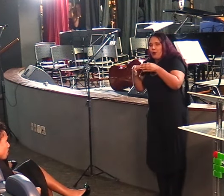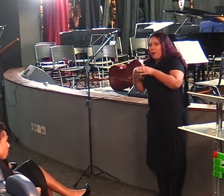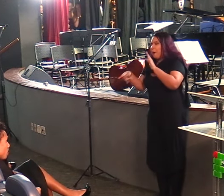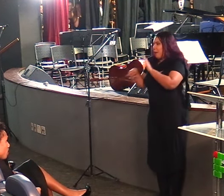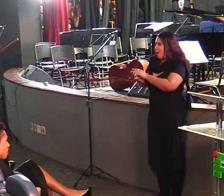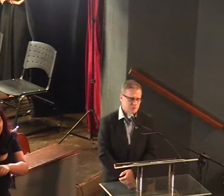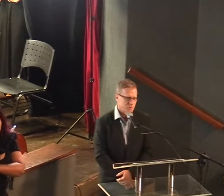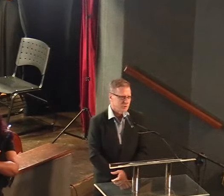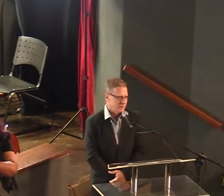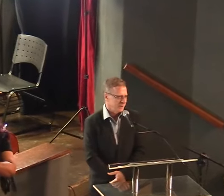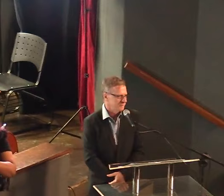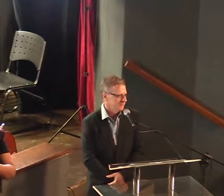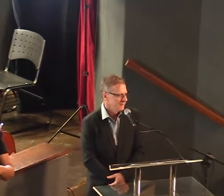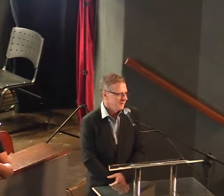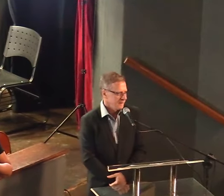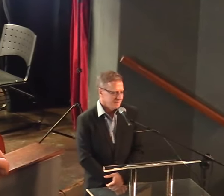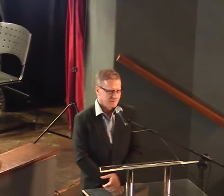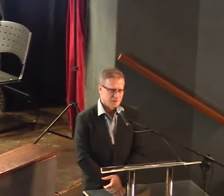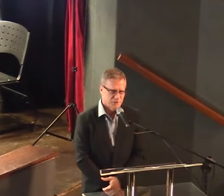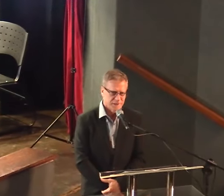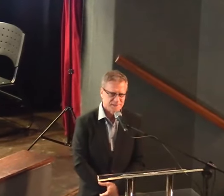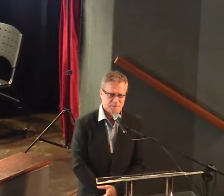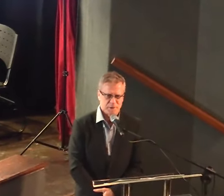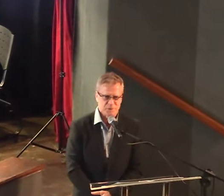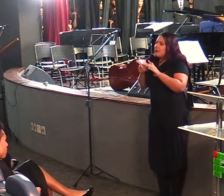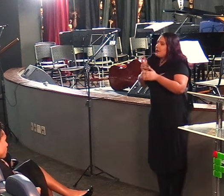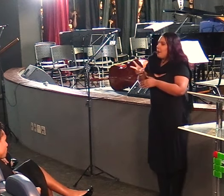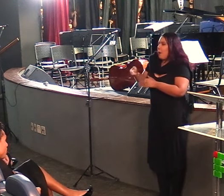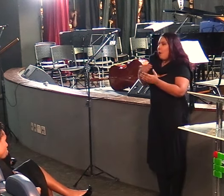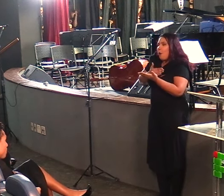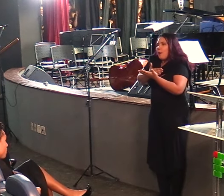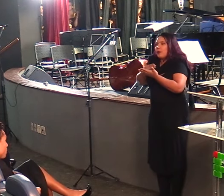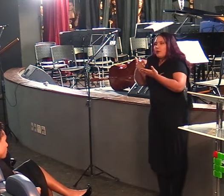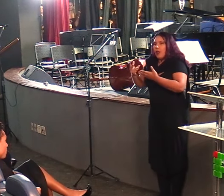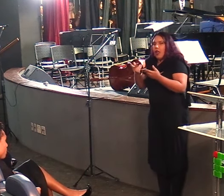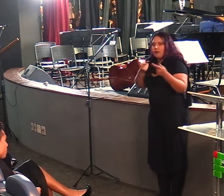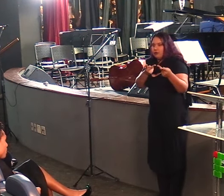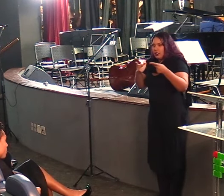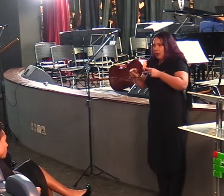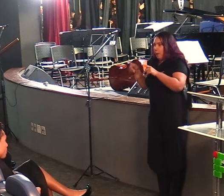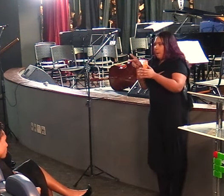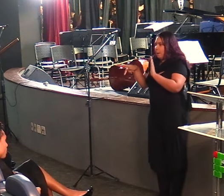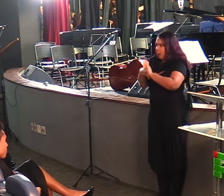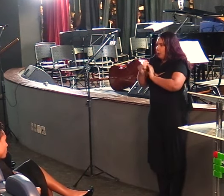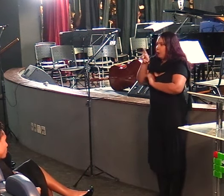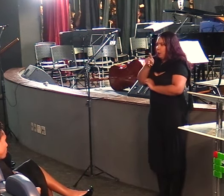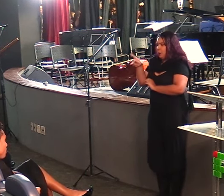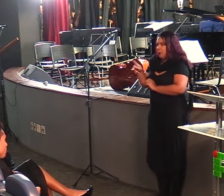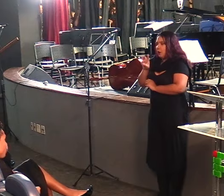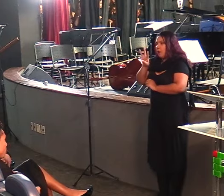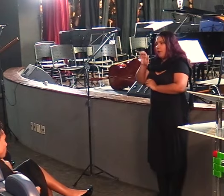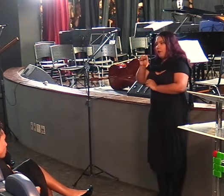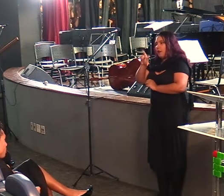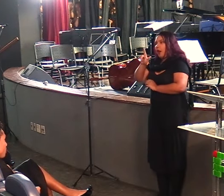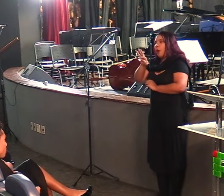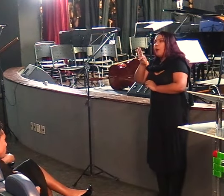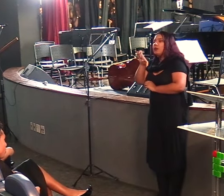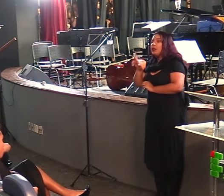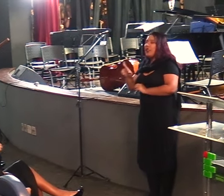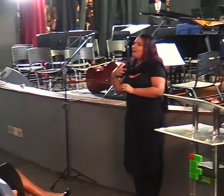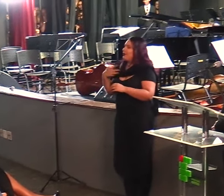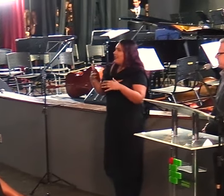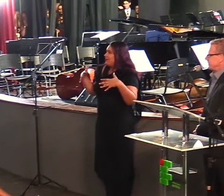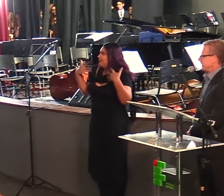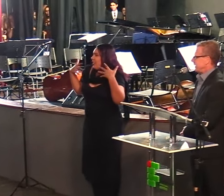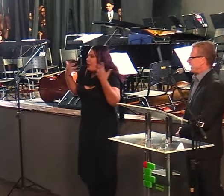também, que apoiou esse projeto desde que recebemos aqui a visita do professor Walter, com uma ideia que nos